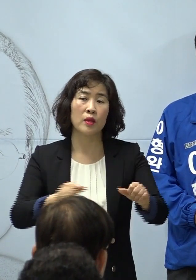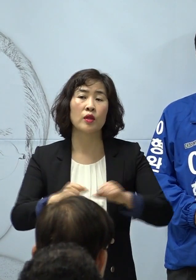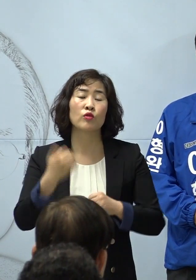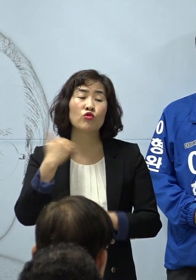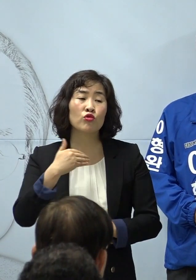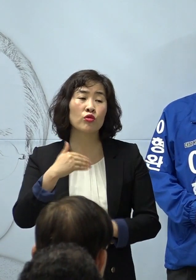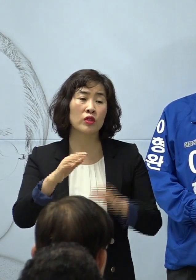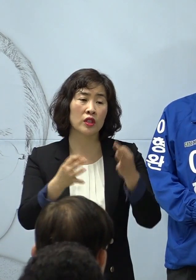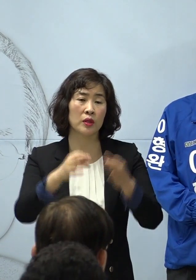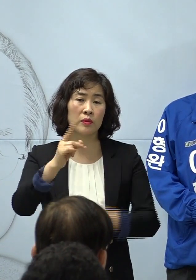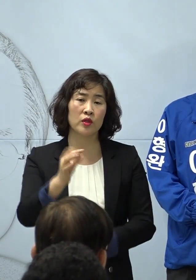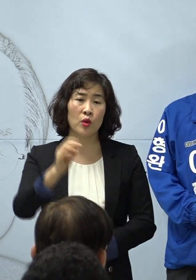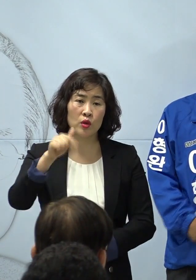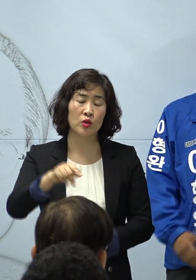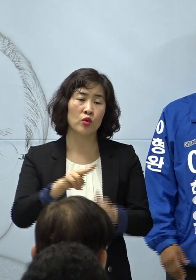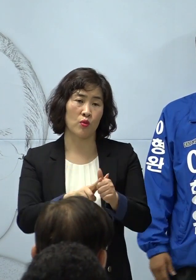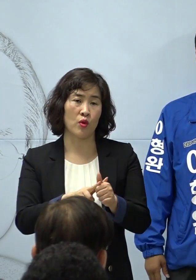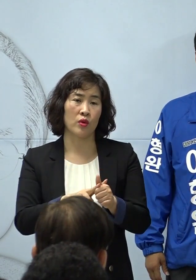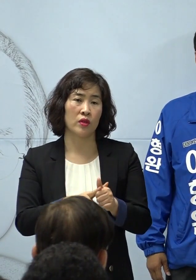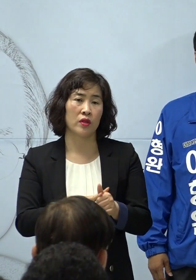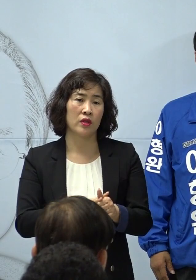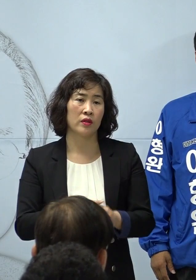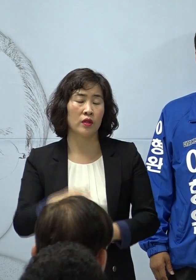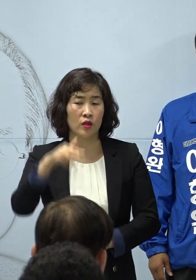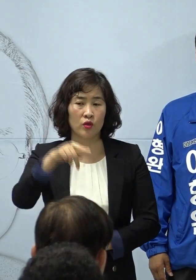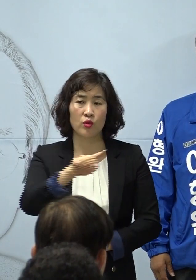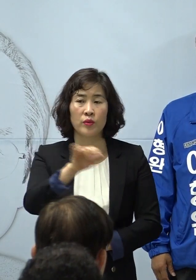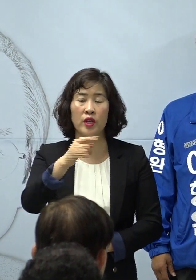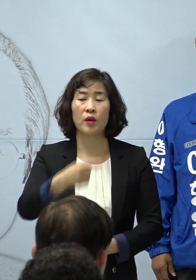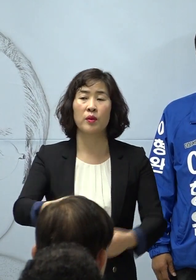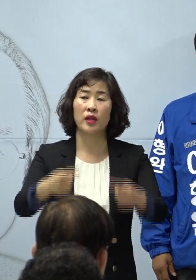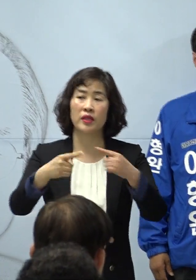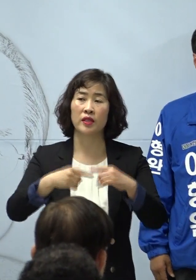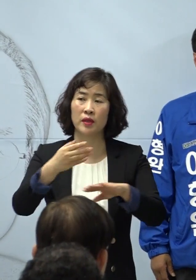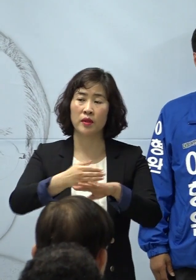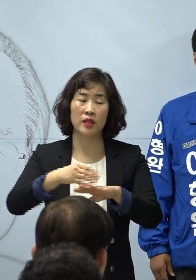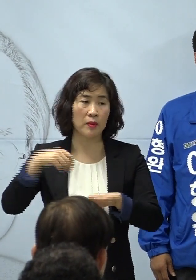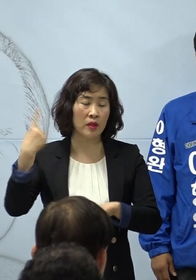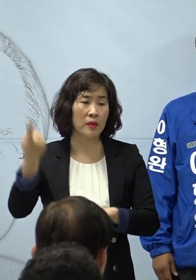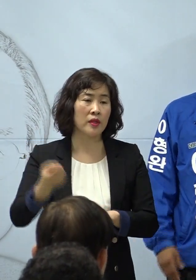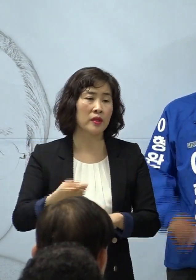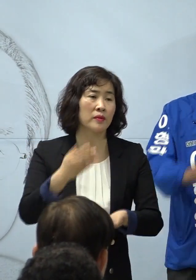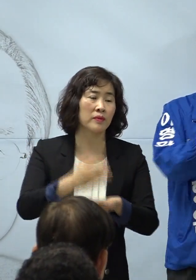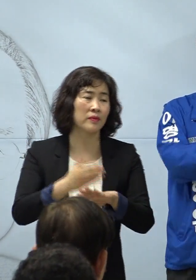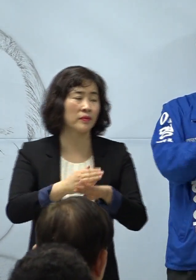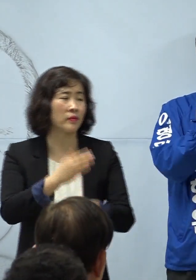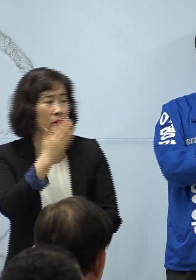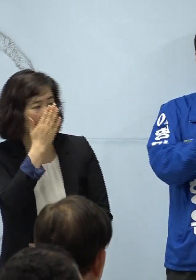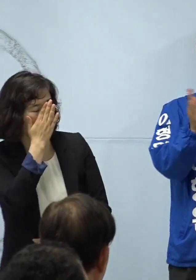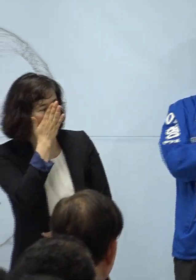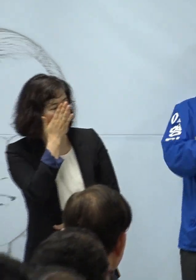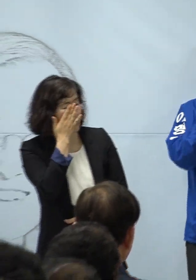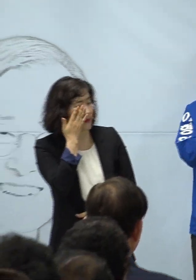친애 대표님 이렇게 와주셔서 고맙고요. 다음에 다시 한번 또 걸음을 해주시기 부탁드리겠습니다. 고맙습니다.